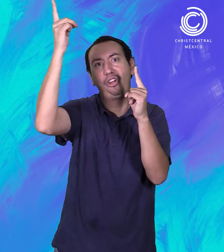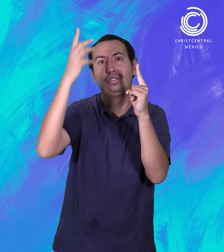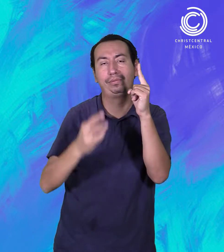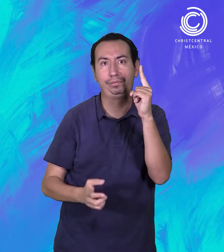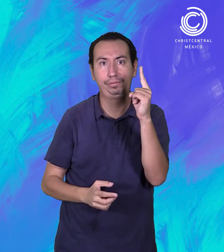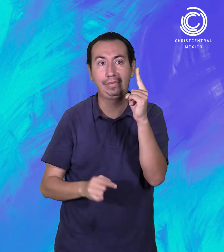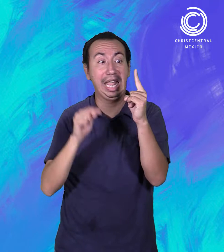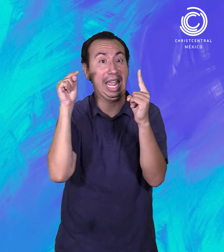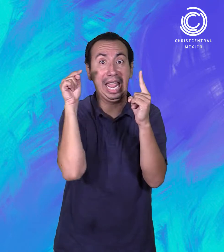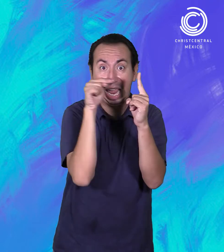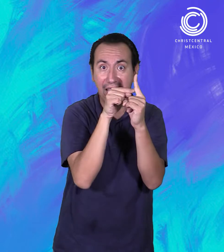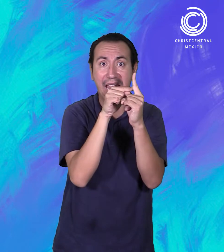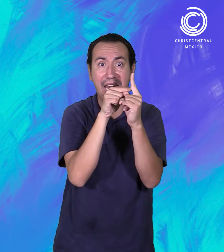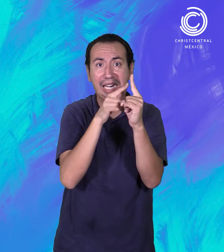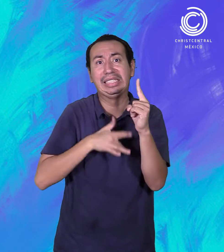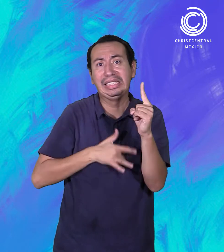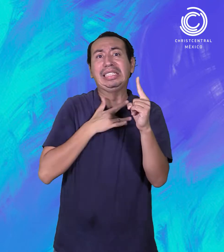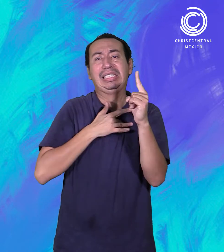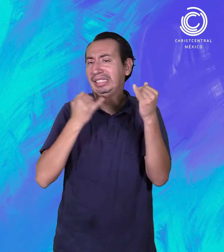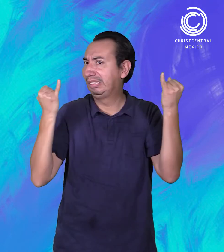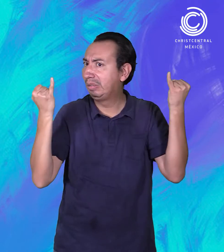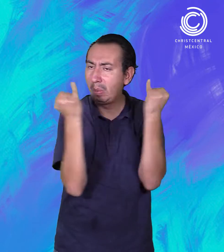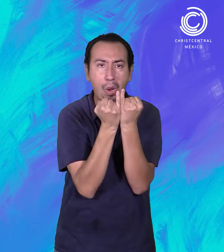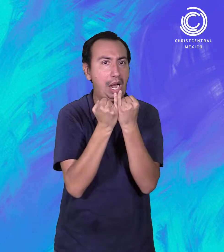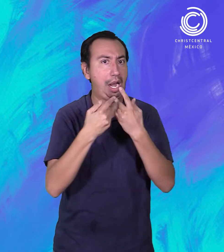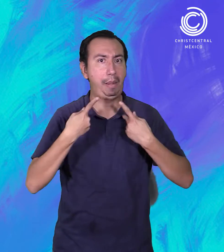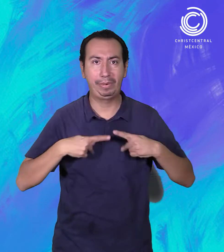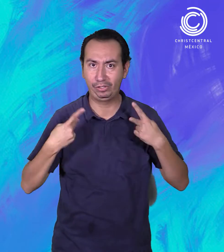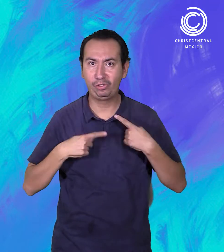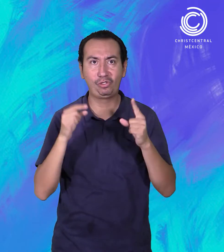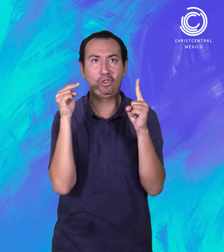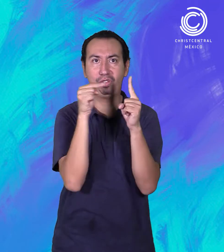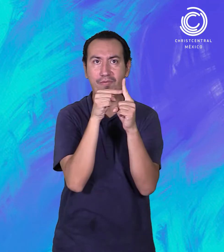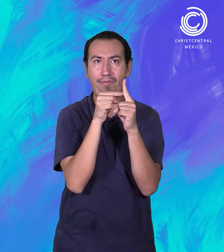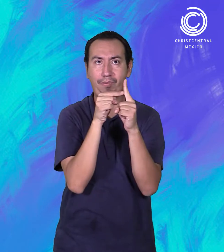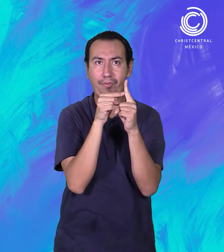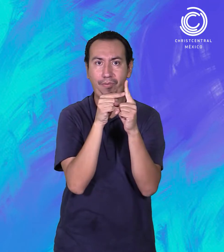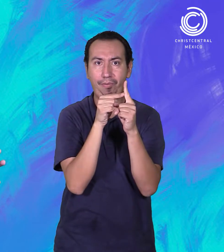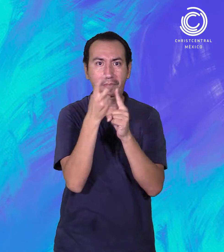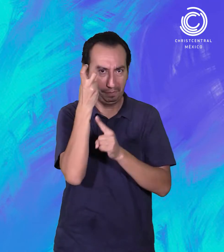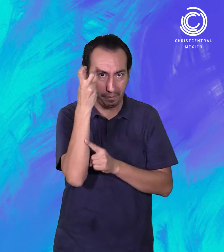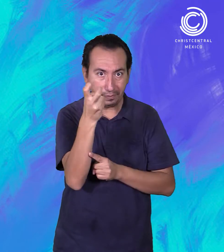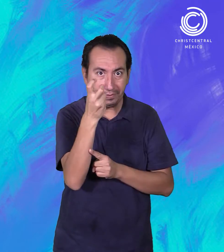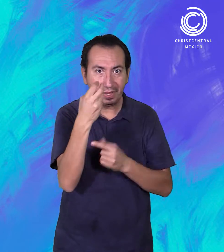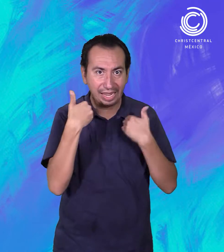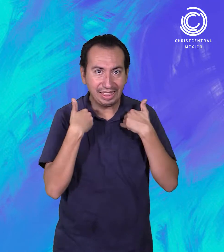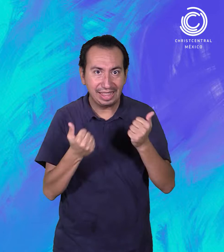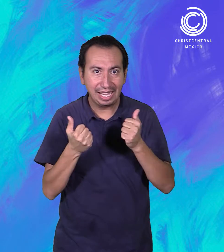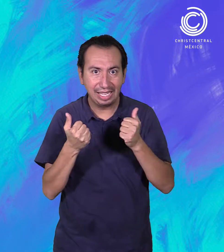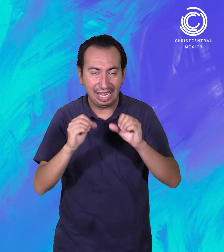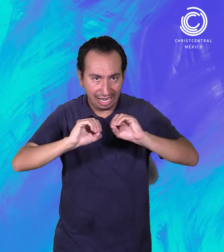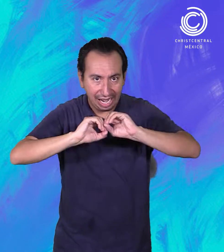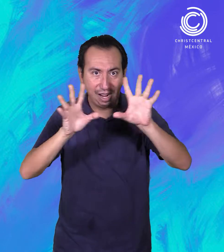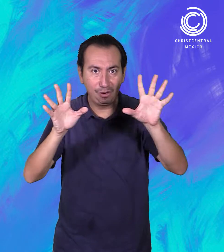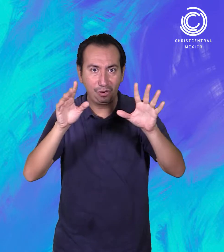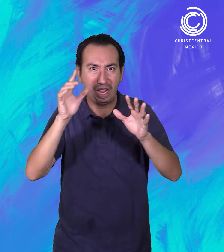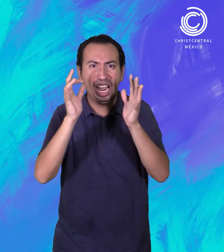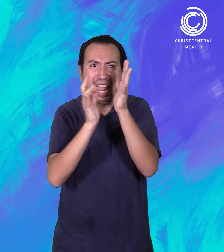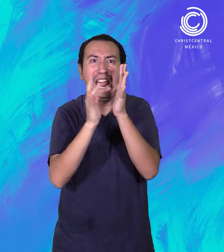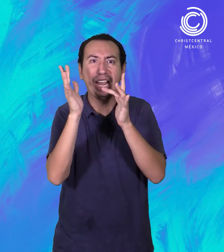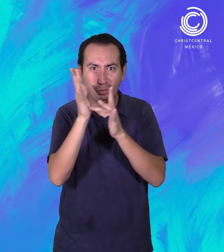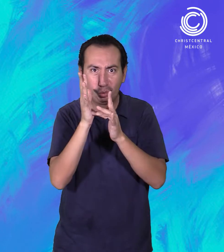capaz de sentir como una persona. Entonces, con esta perspectiva habría que ver esto que Jesús